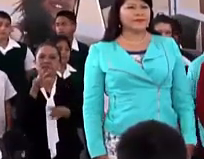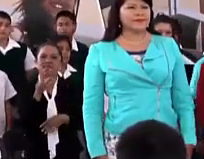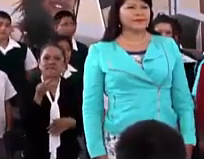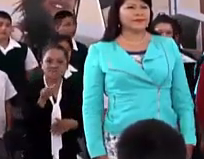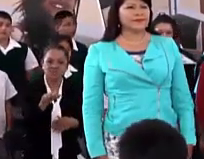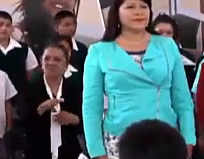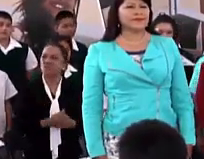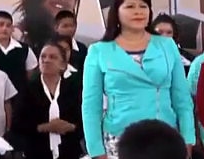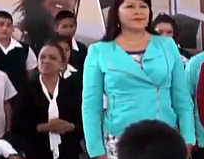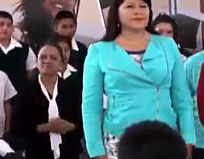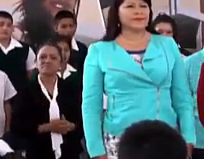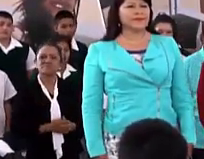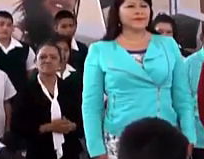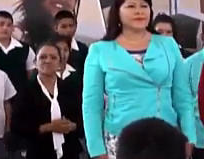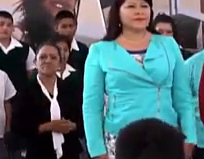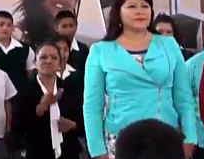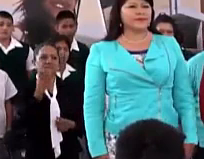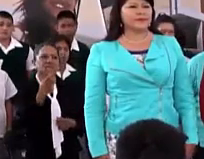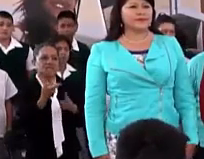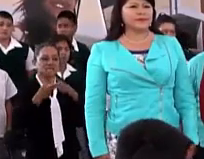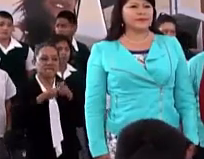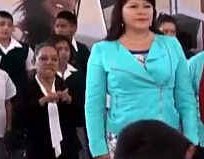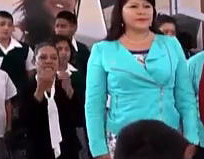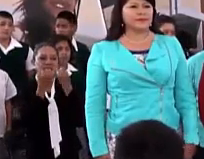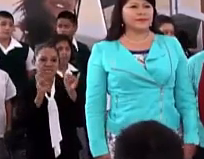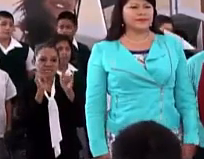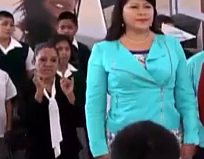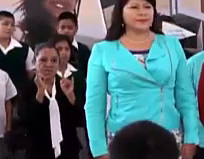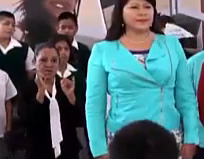2017-2018, y que ese inicio escolar